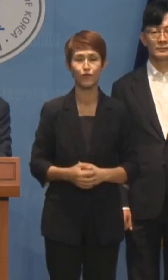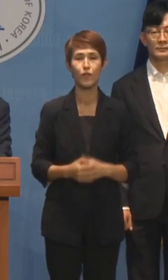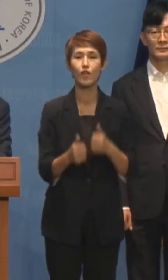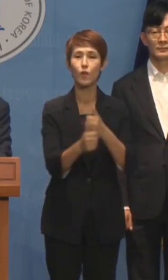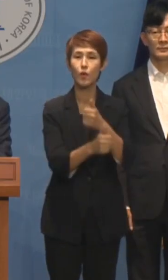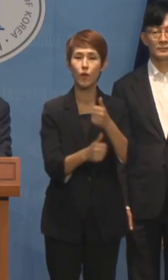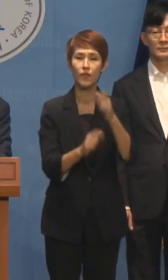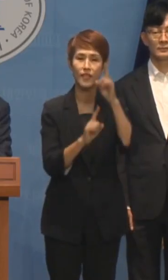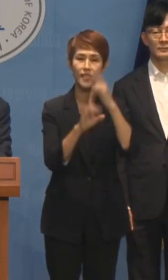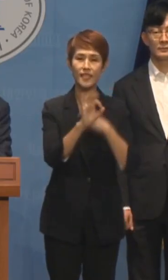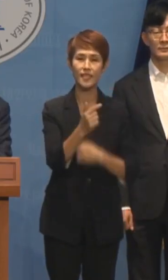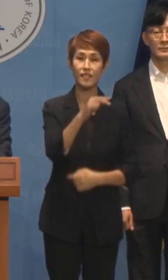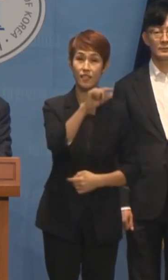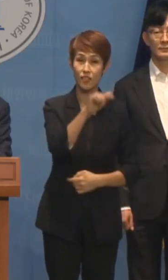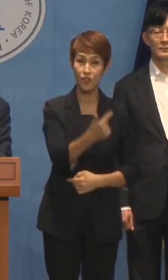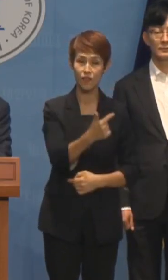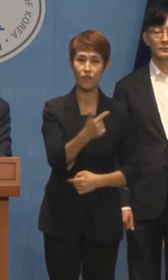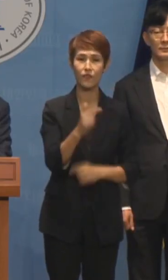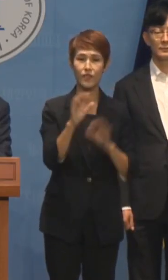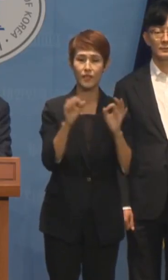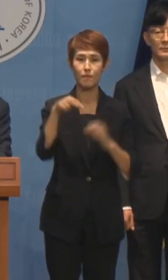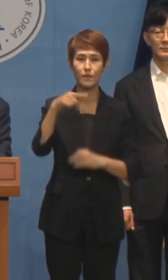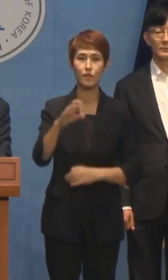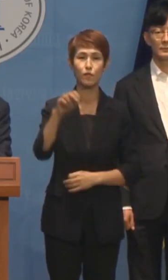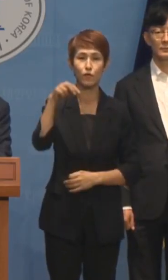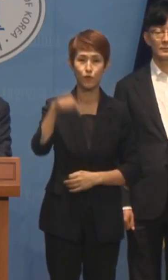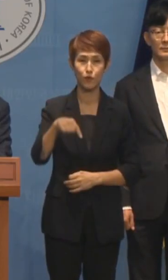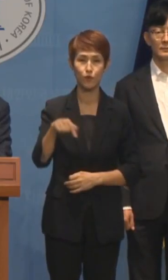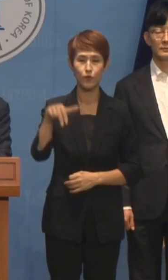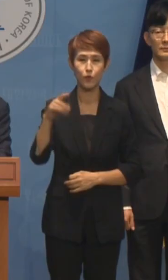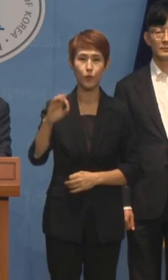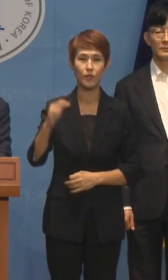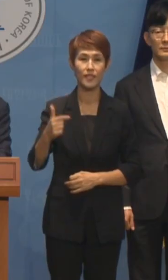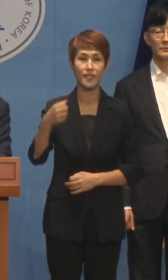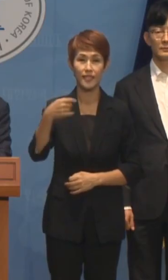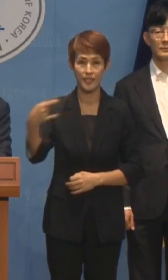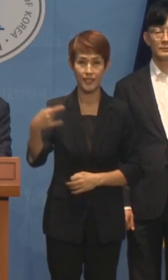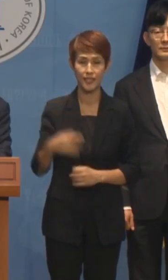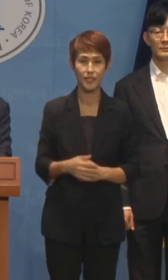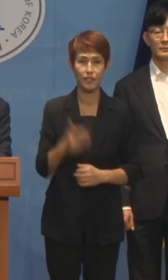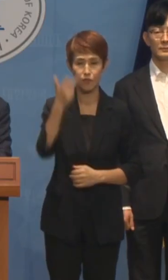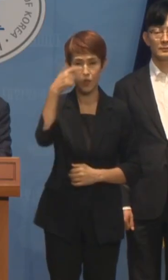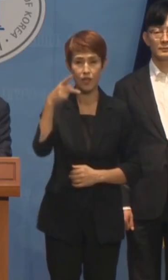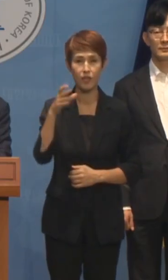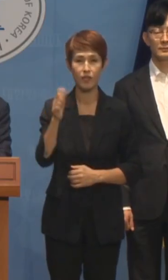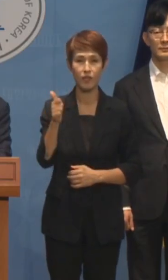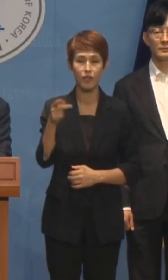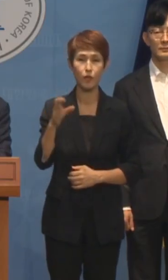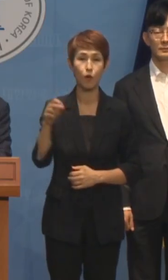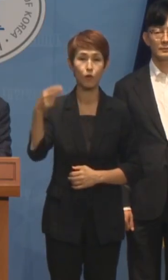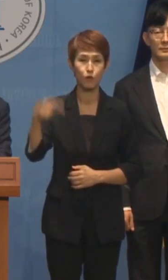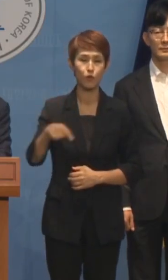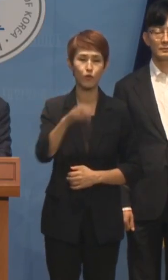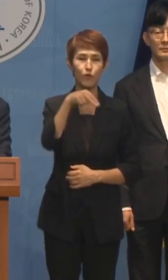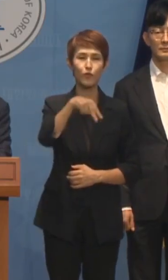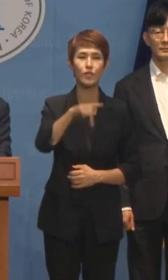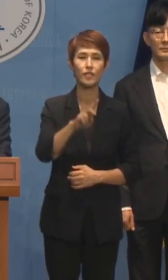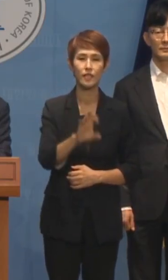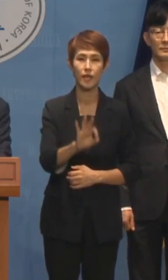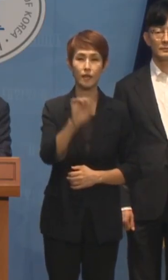위원 이인선, 김승수, 조은희, 최형두,